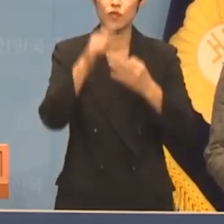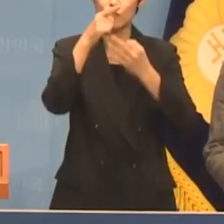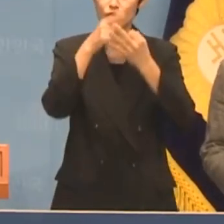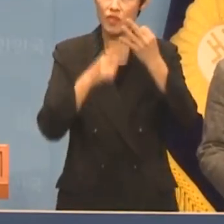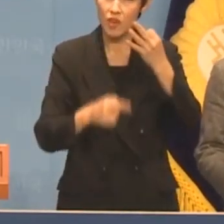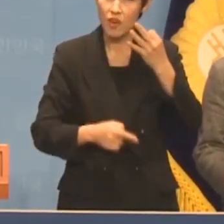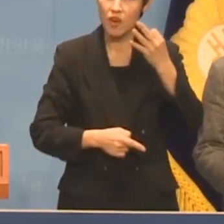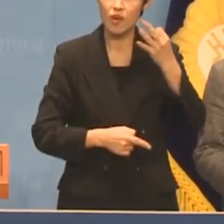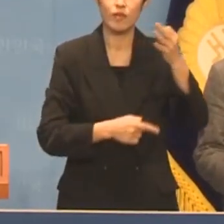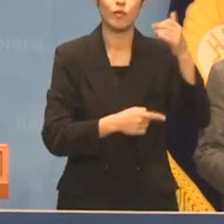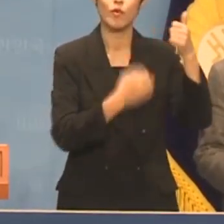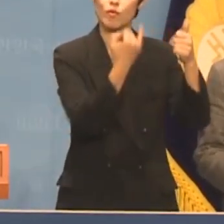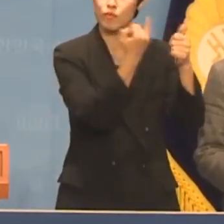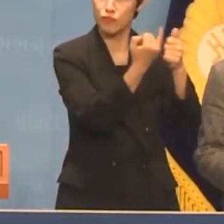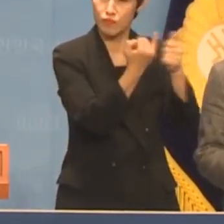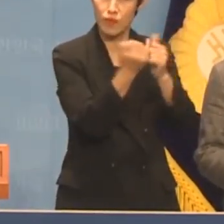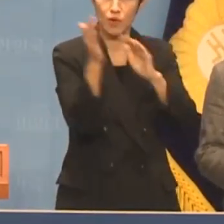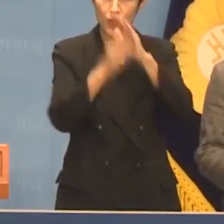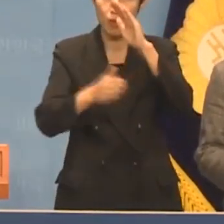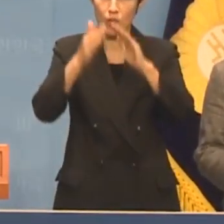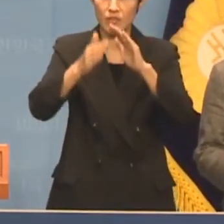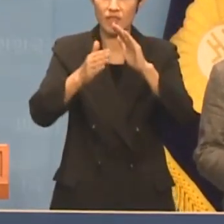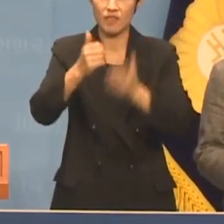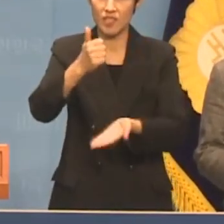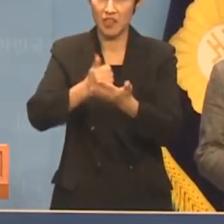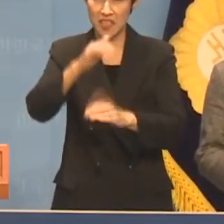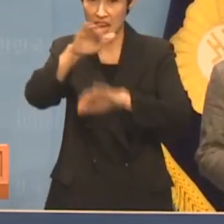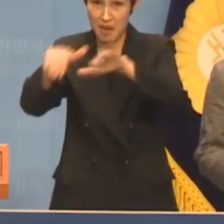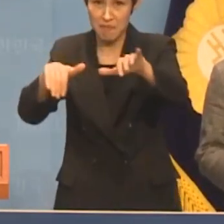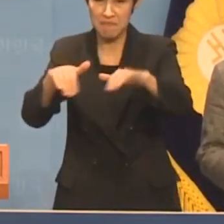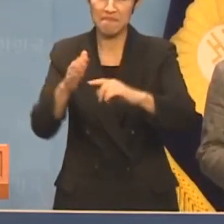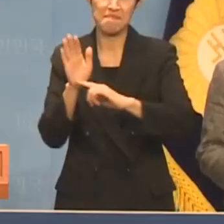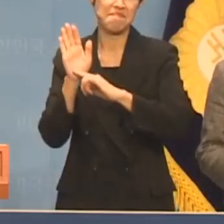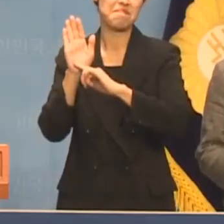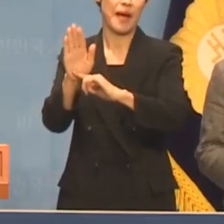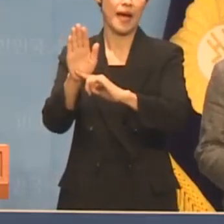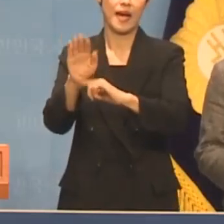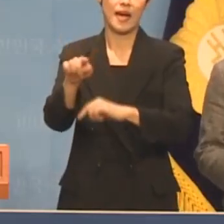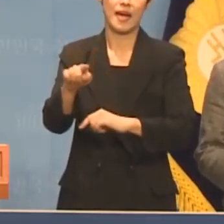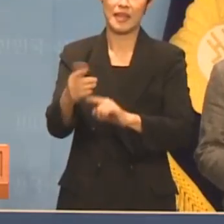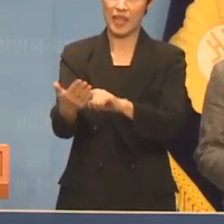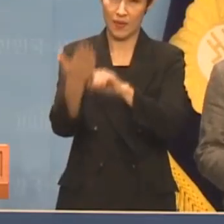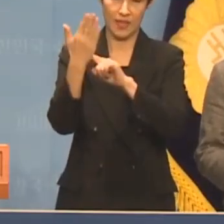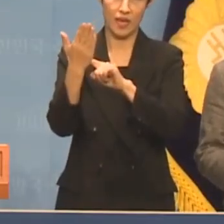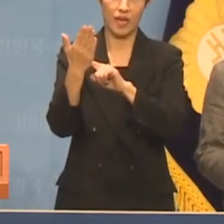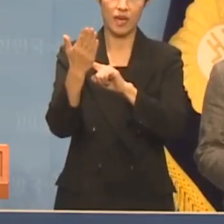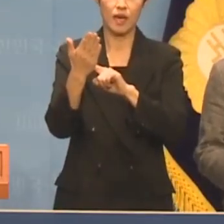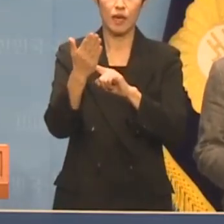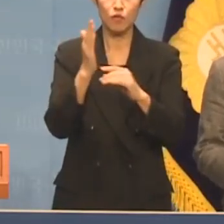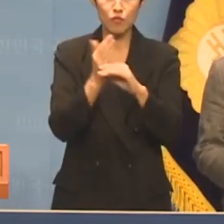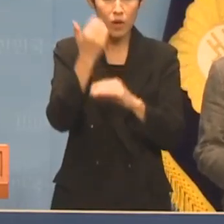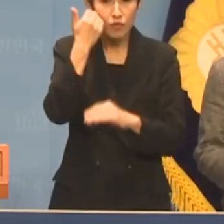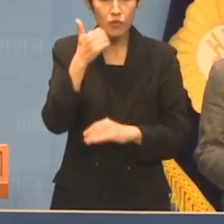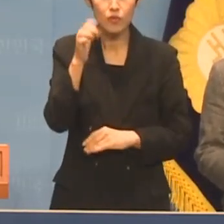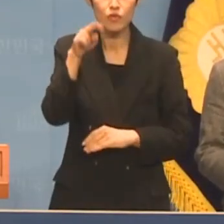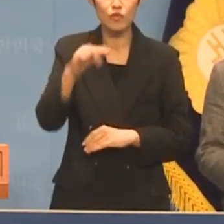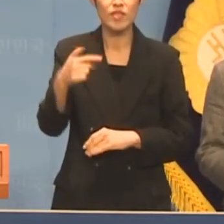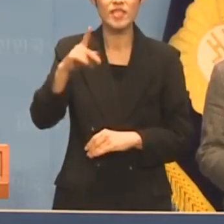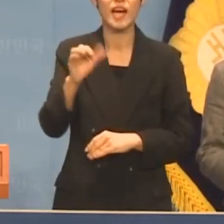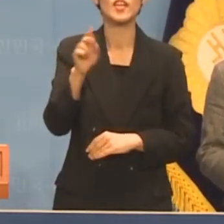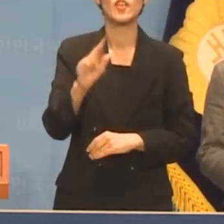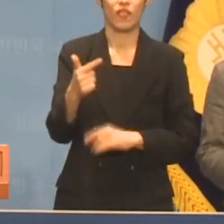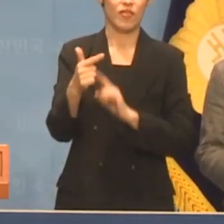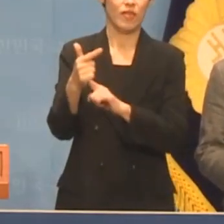윤석열과 김건희의 공천 개입 만천하에 드러났다. 중간 핵심은 윤상현이었다.